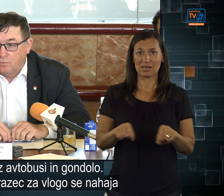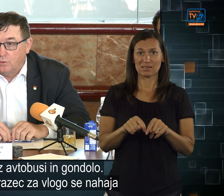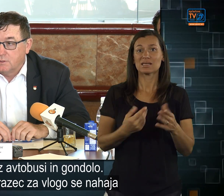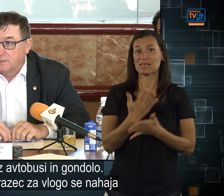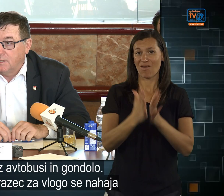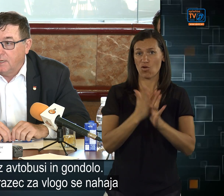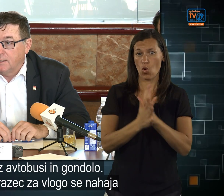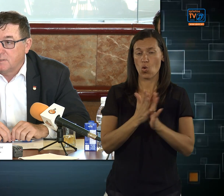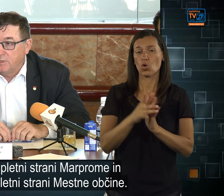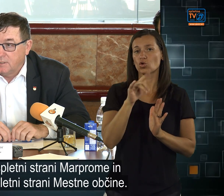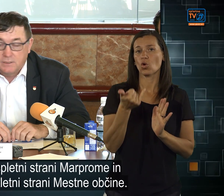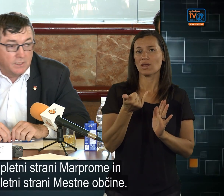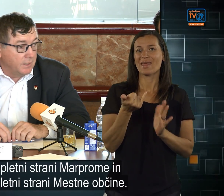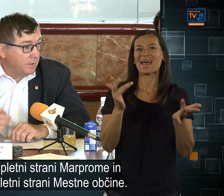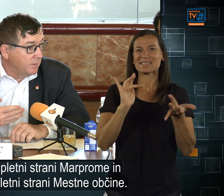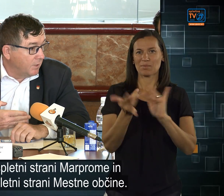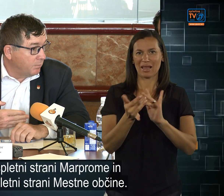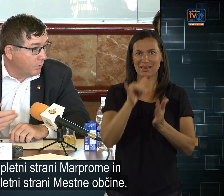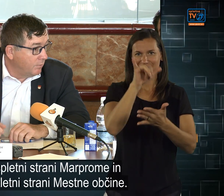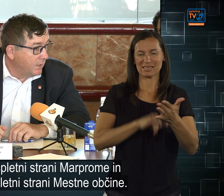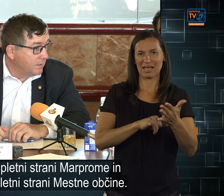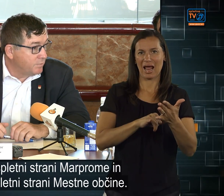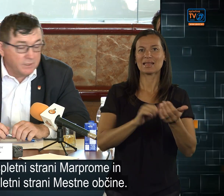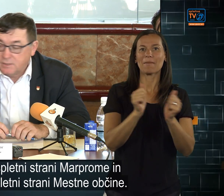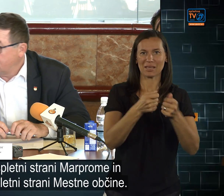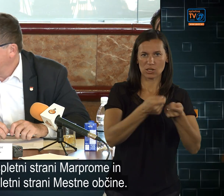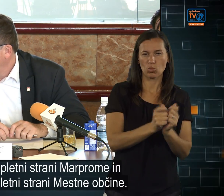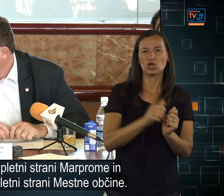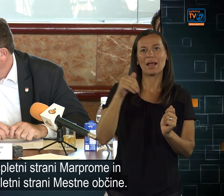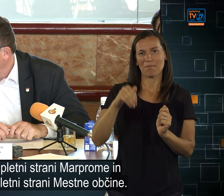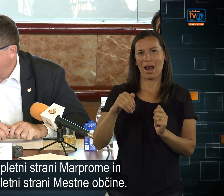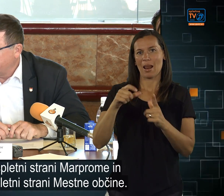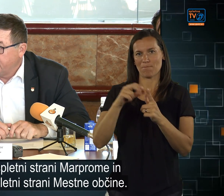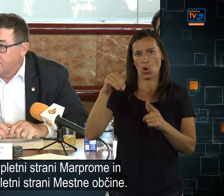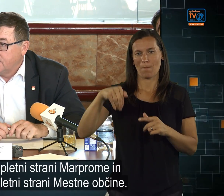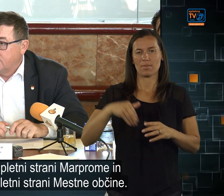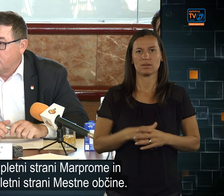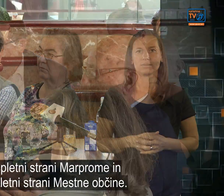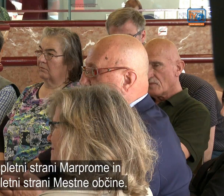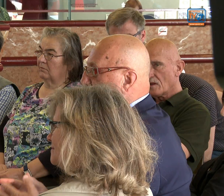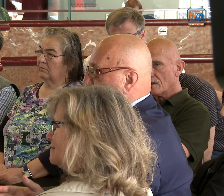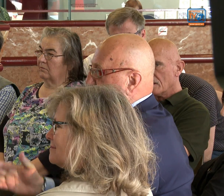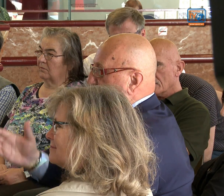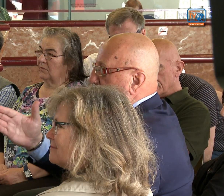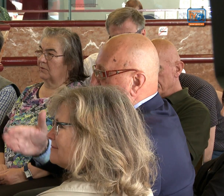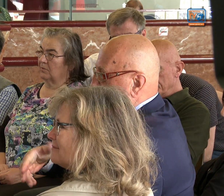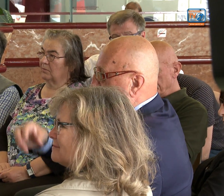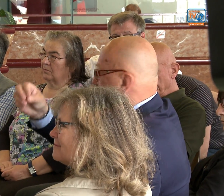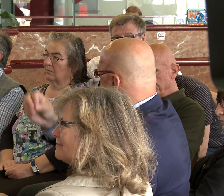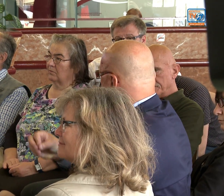Obrazec za vlogo se nahaja na spletni strani Marproma in na spletni strani mestne občine.